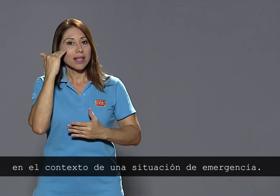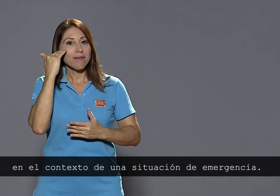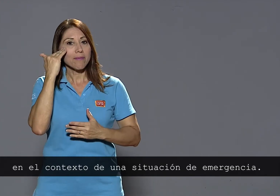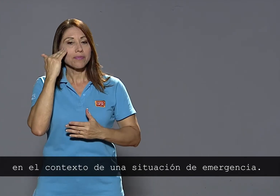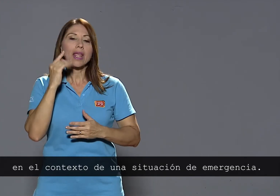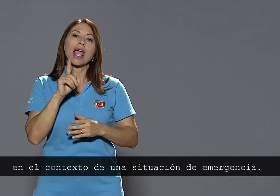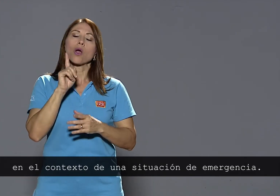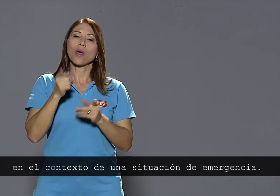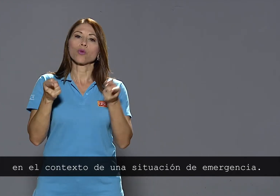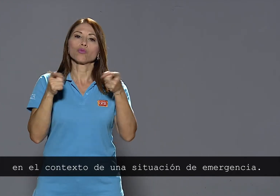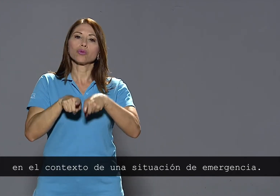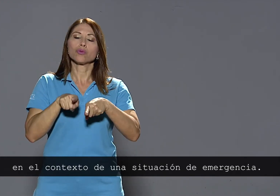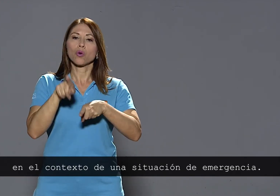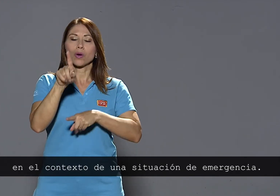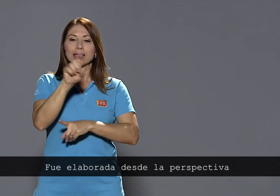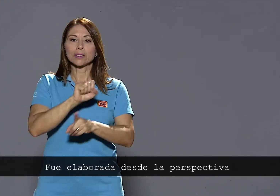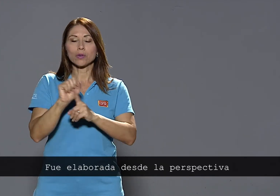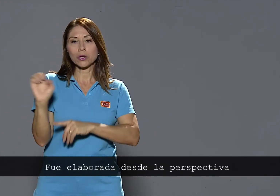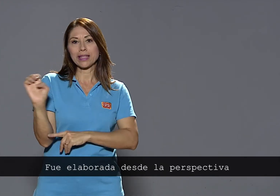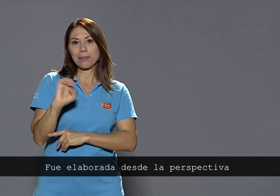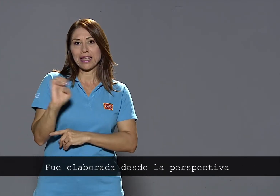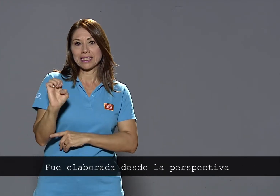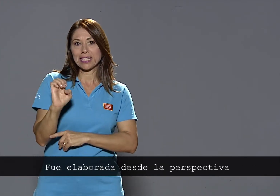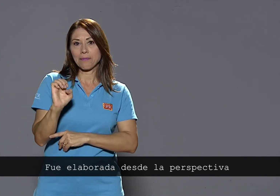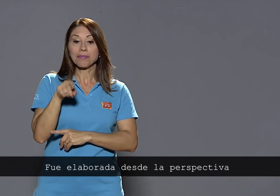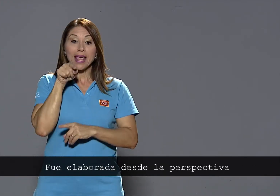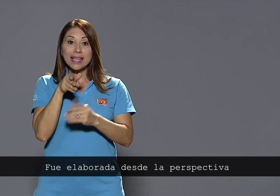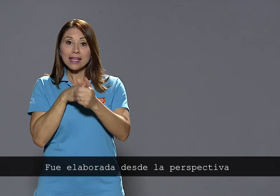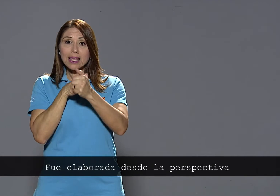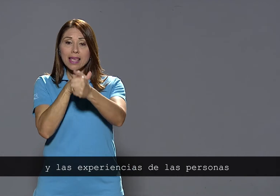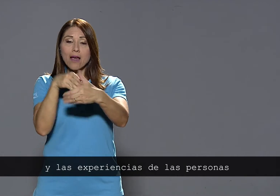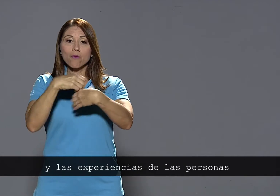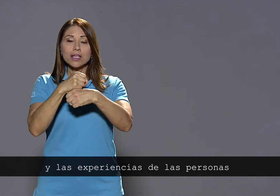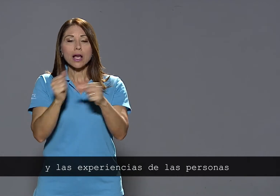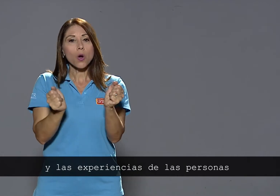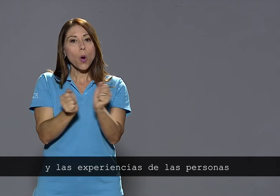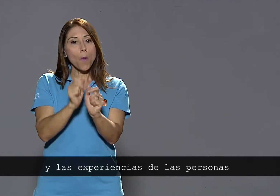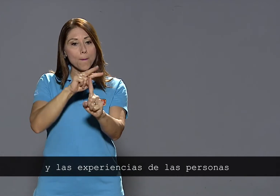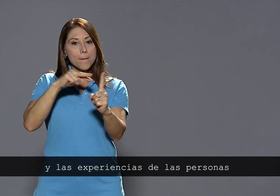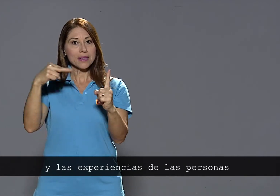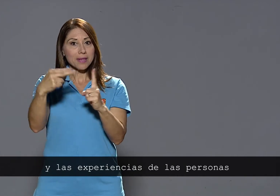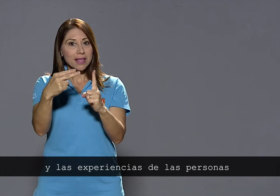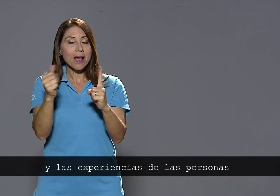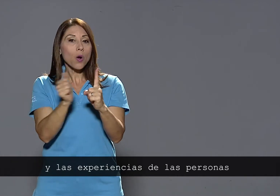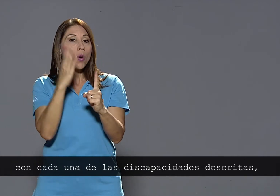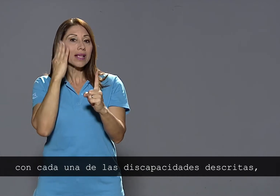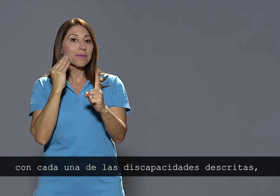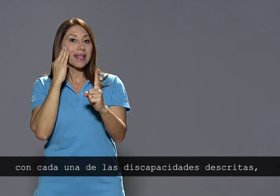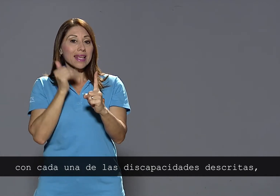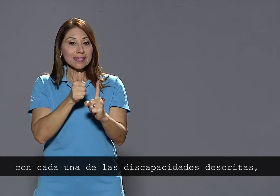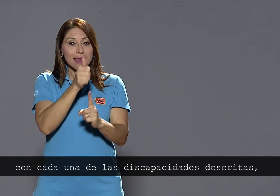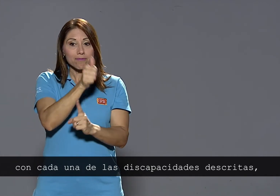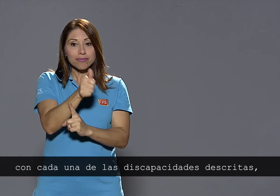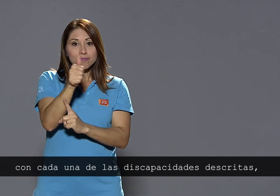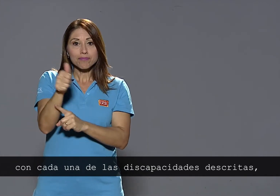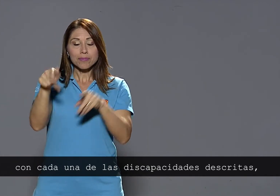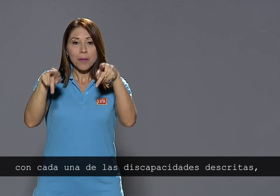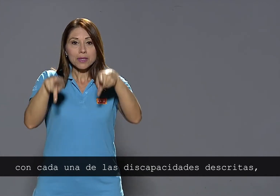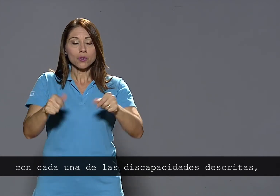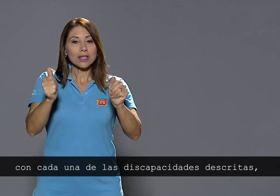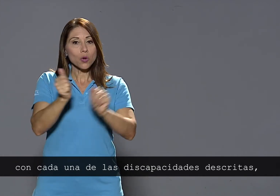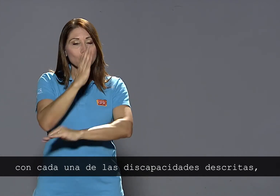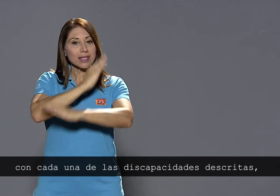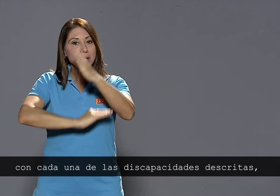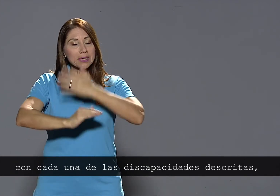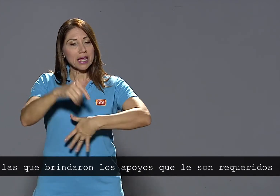una situación de emergencia. Fue elaborada desde la perspectiva y las experiencias de las personas con cada una de las